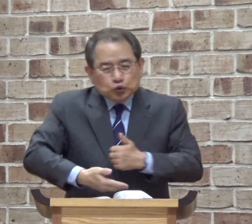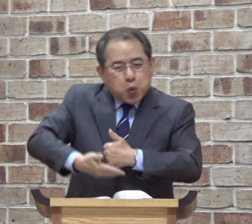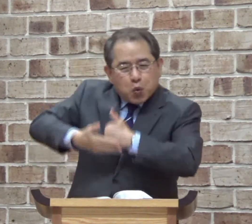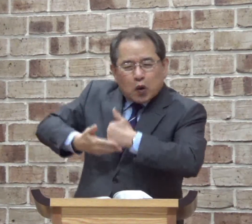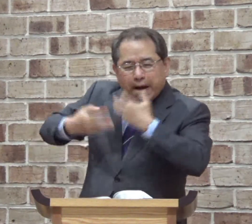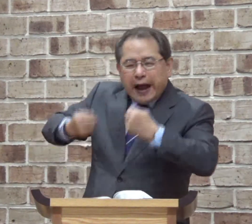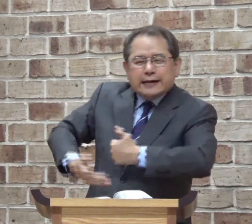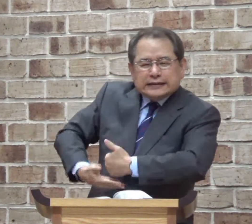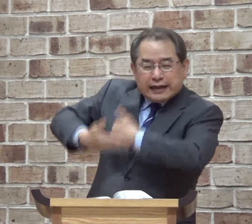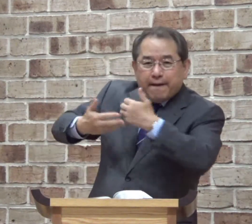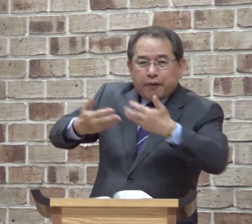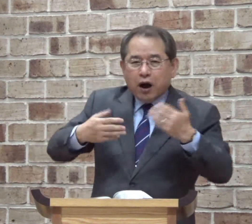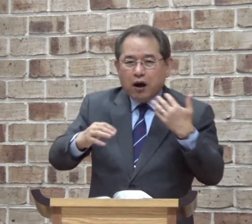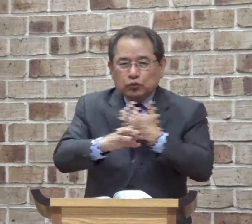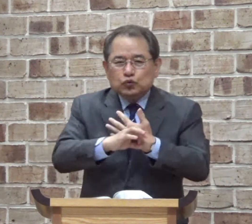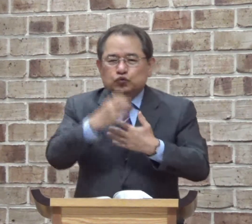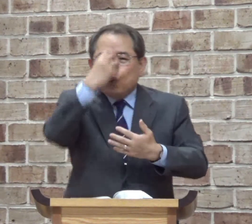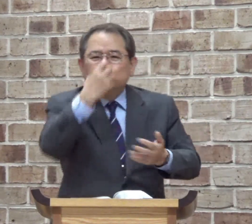많은 사람들에게 존경받으며 교만해지기 쉽습니다.